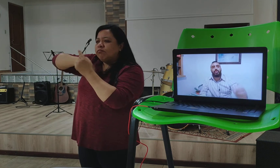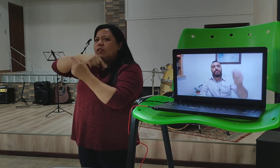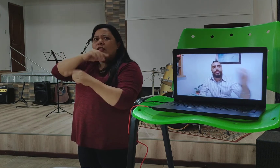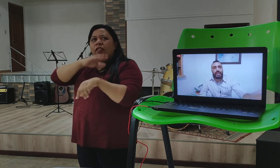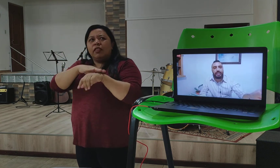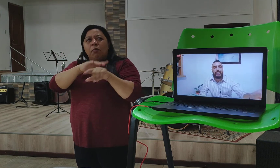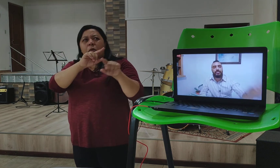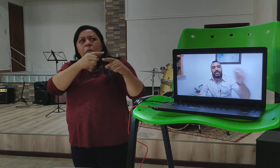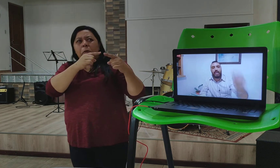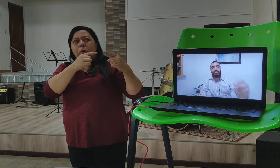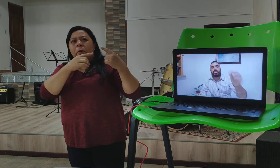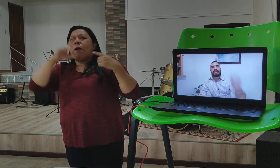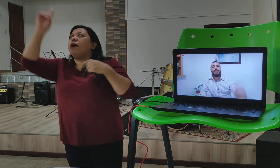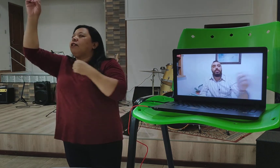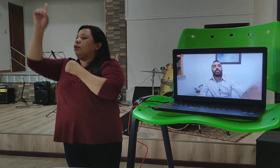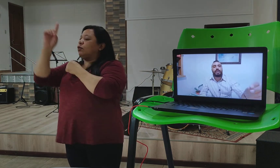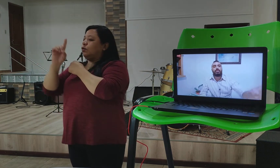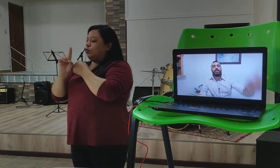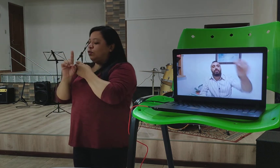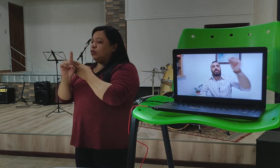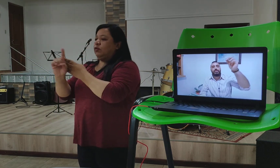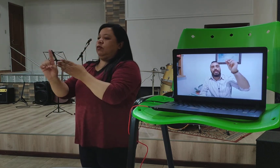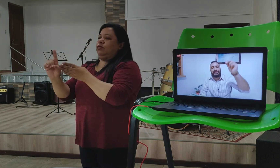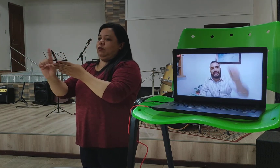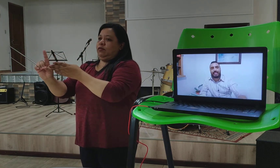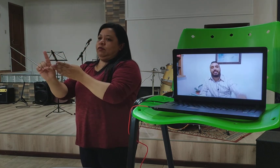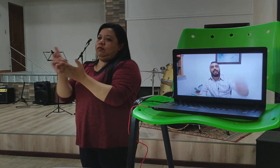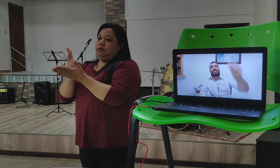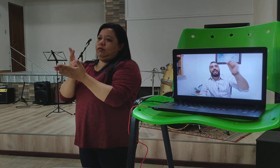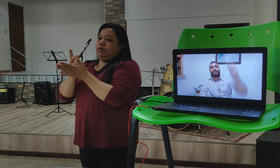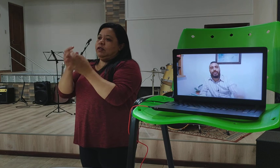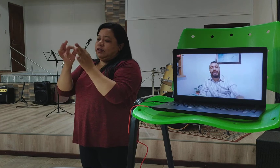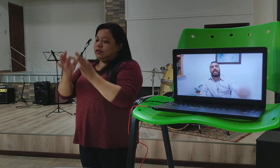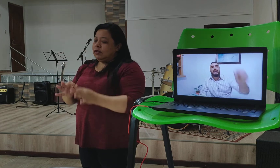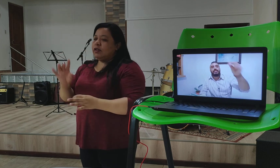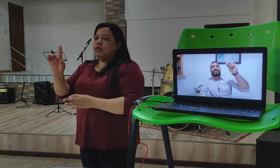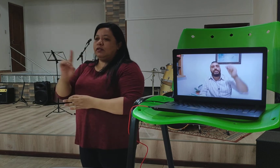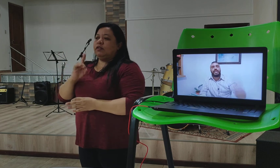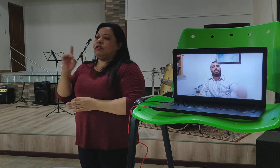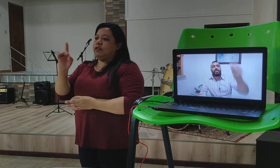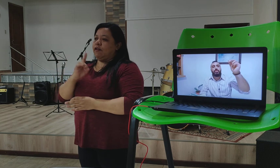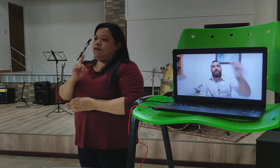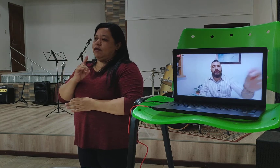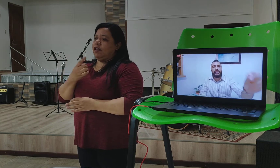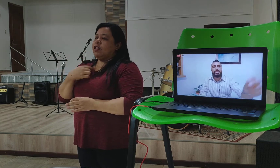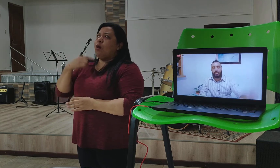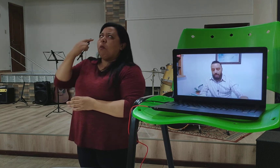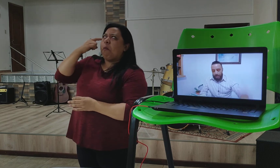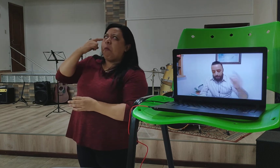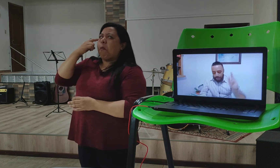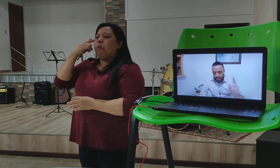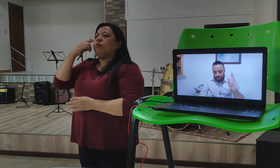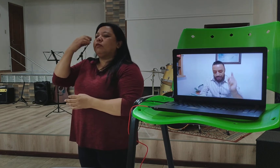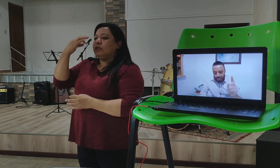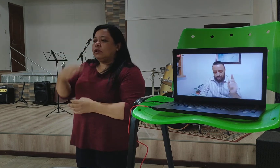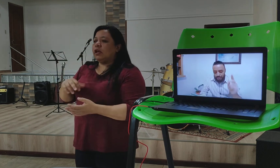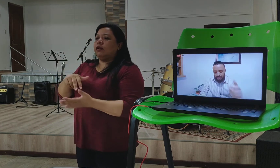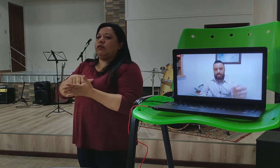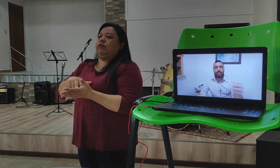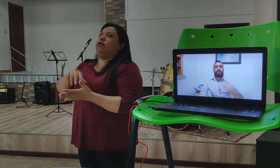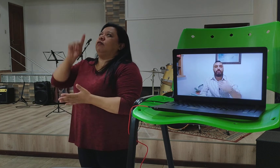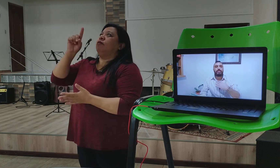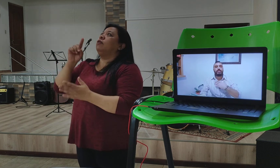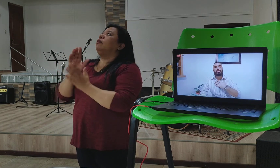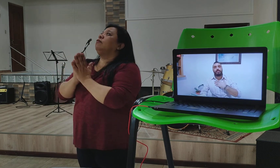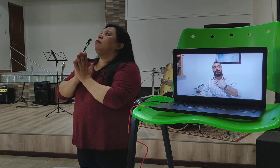a sua vida Deus estava o guardando. Eu tenho certeza que Davi estava cheio de convicção. Por isso ele diz o que